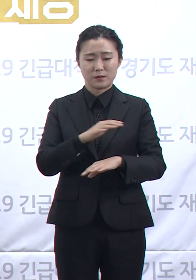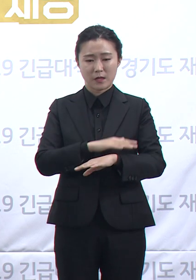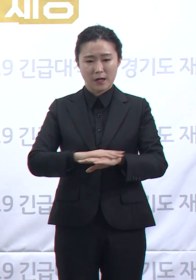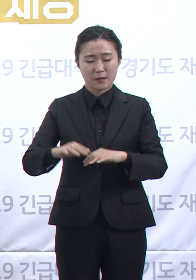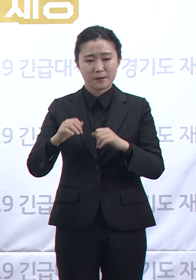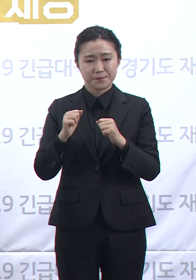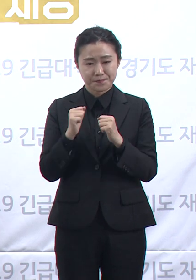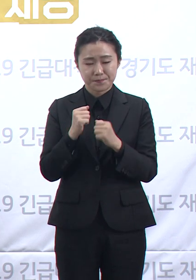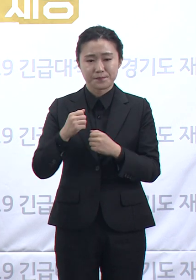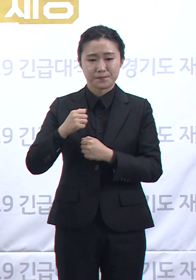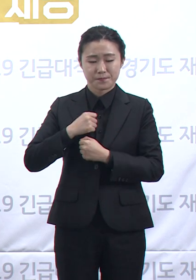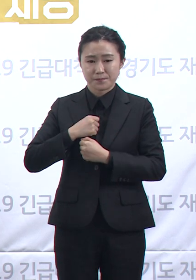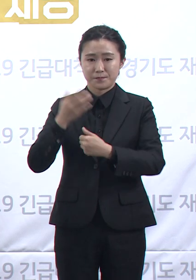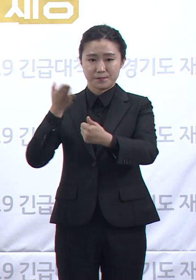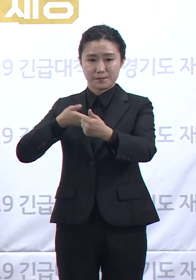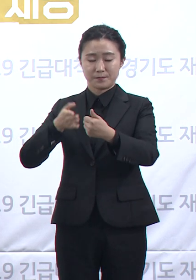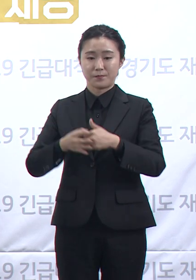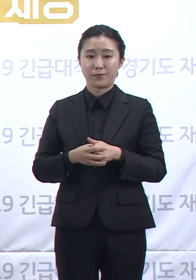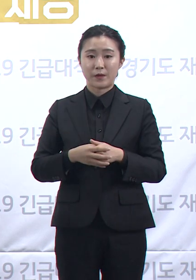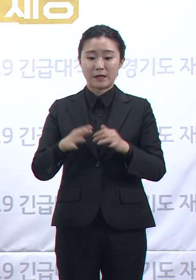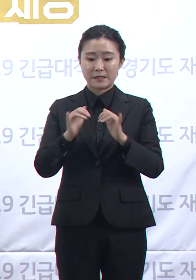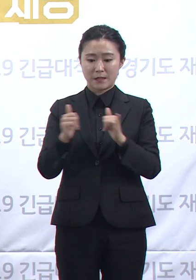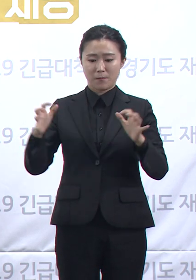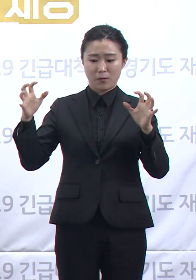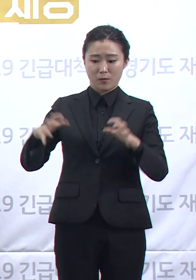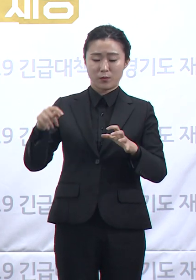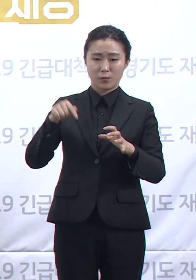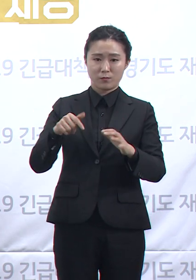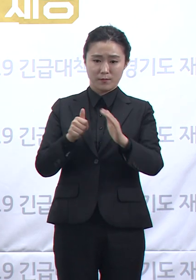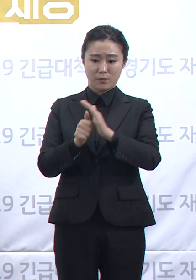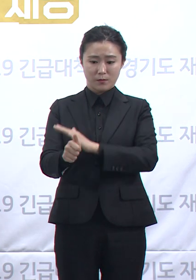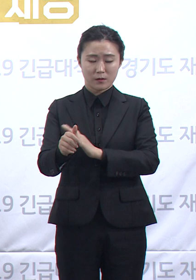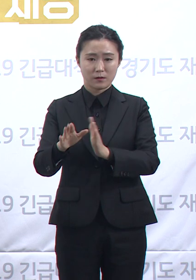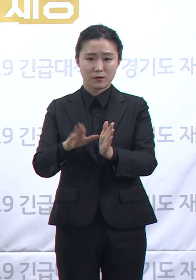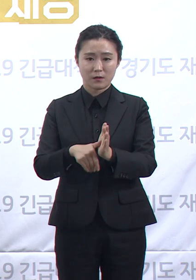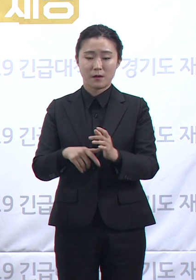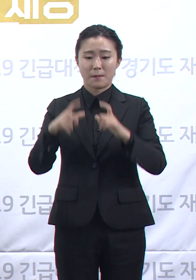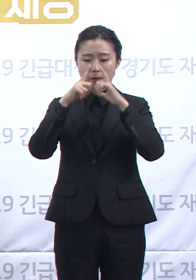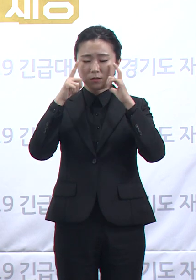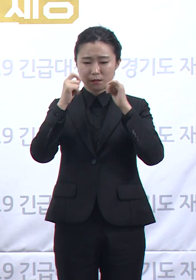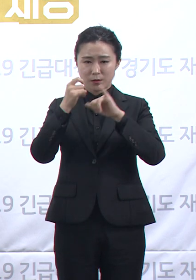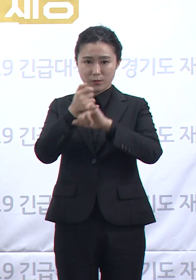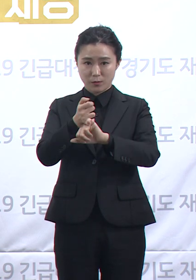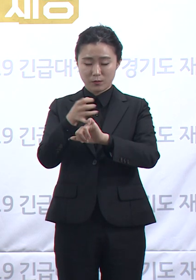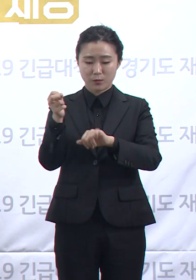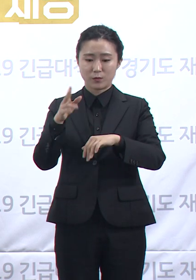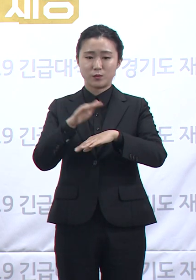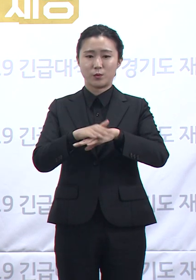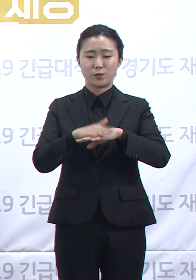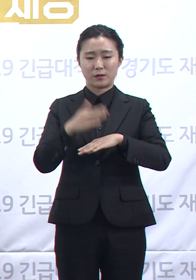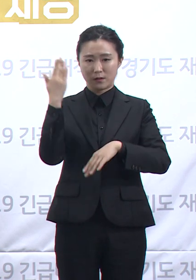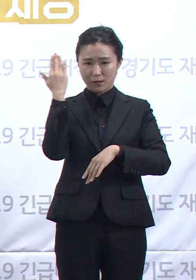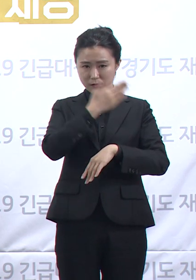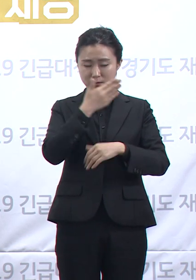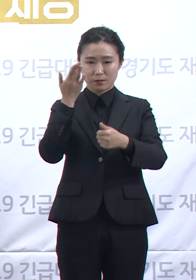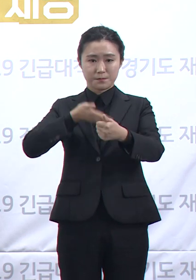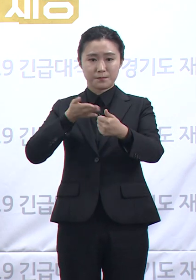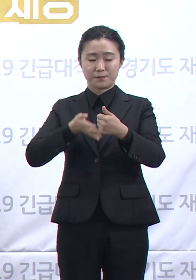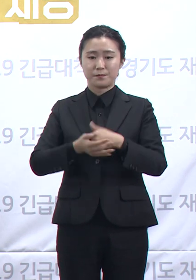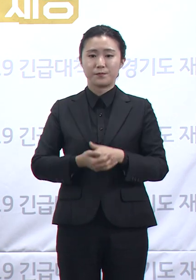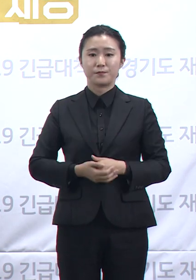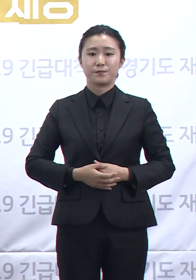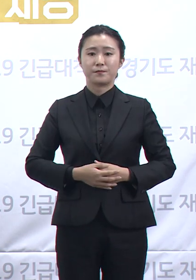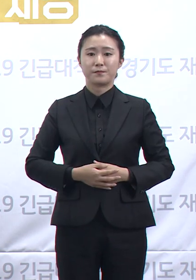모이는 다중이용시설을 방문하실 때에는 마스크 착용 및 손소독제를 사용하여 개인 방역수칙 준수에 각별한 경각심을 계속